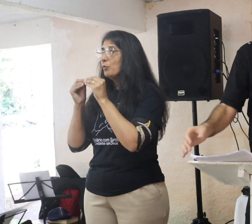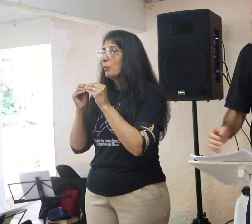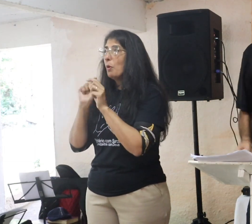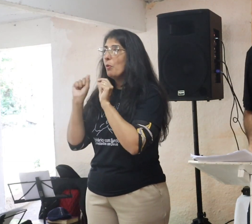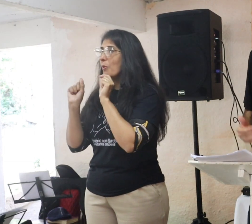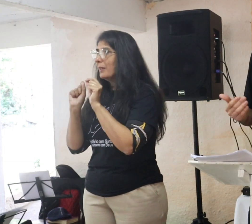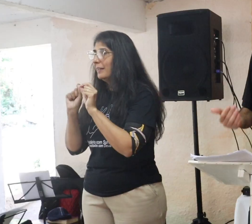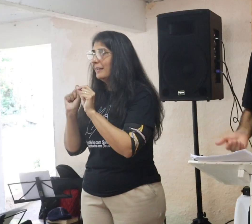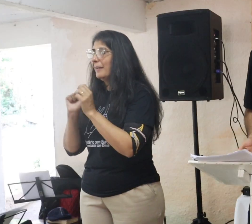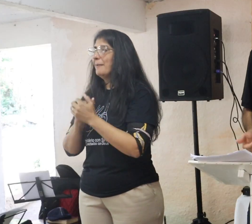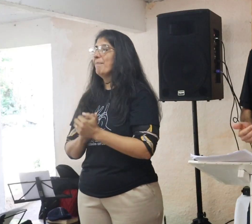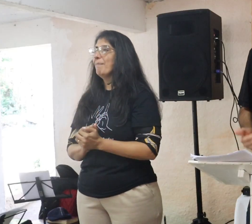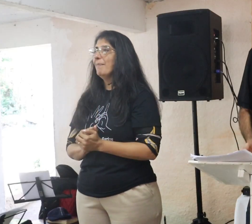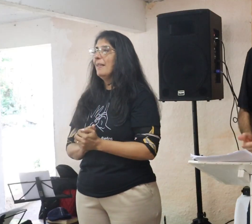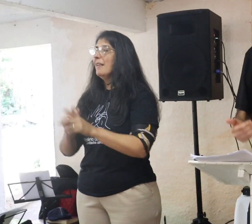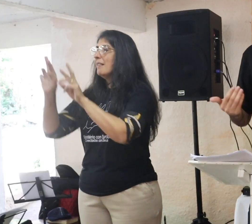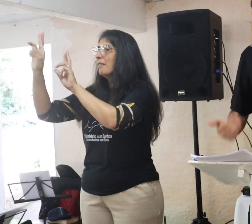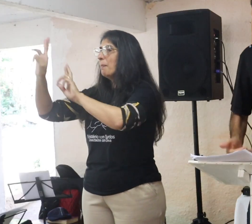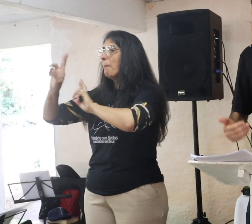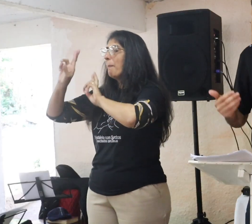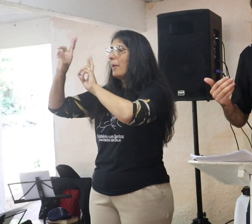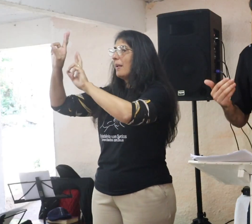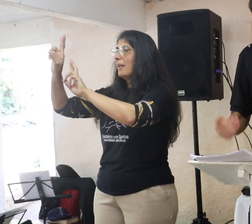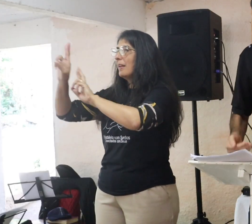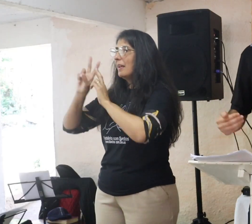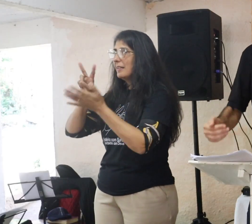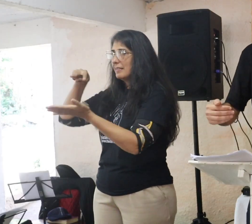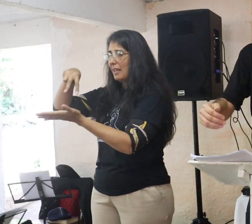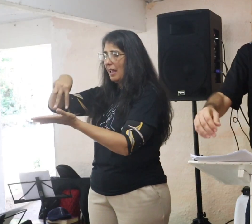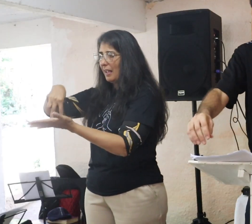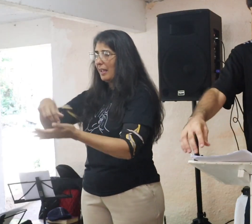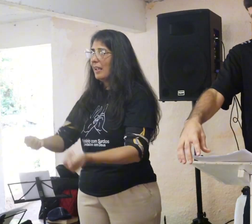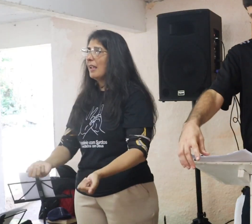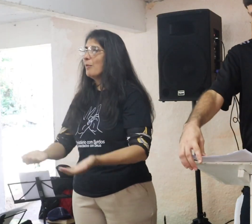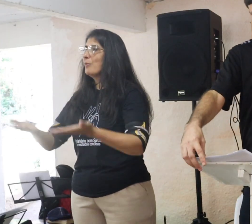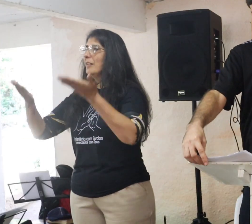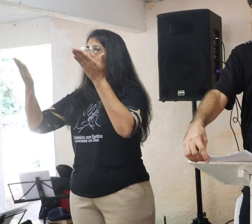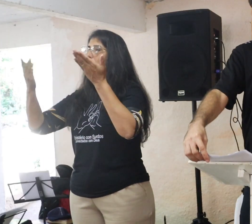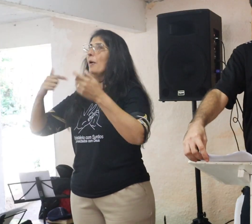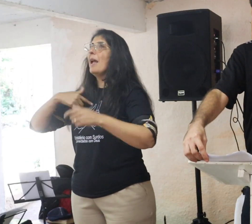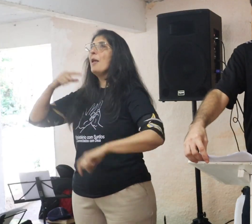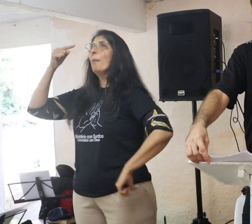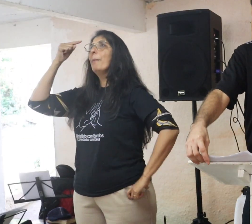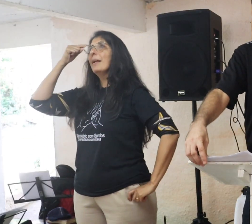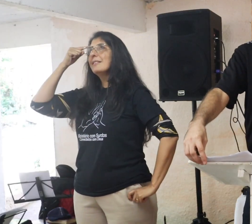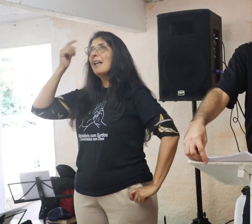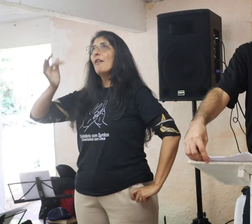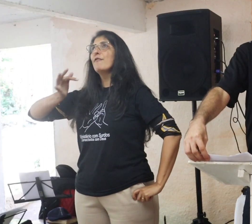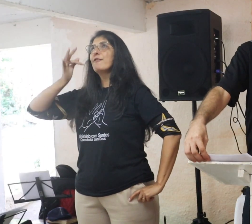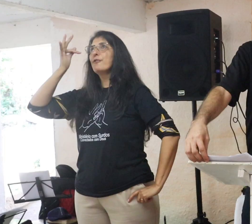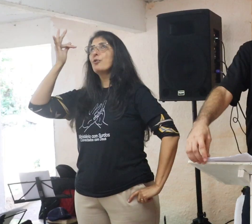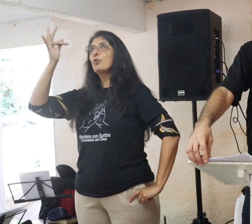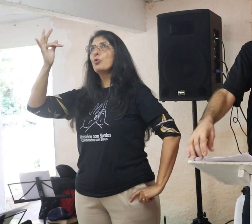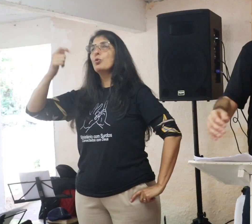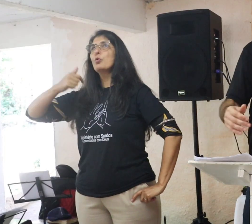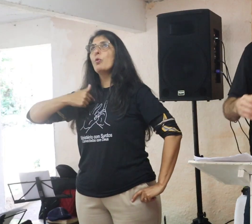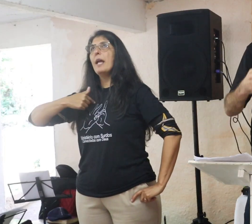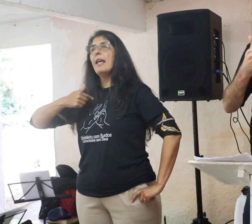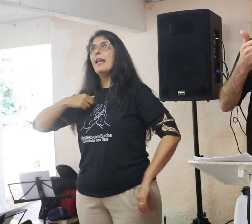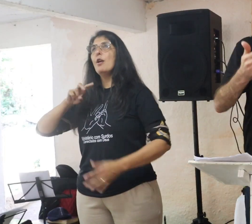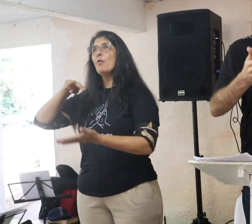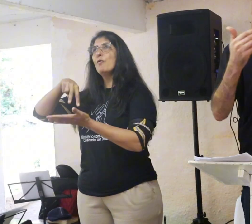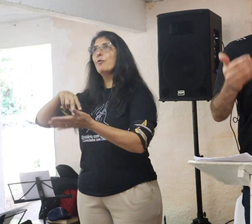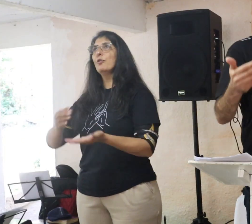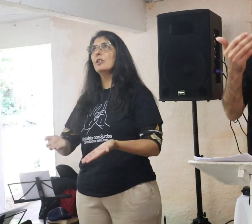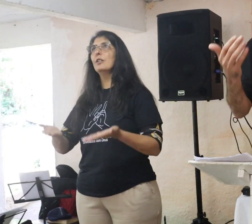a esperança da ressurreição encoraja os cristãos a perseverarem no serviço do Senhor,